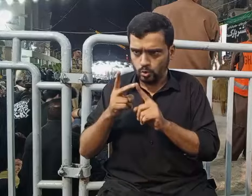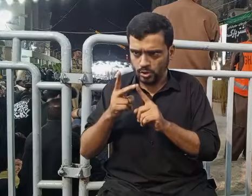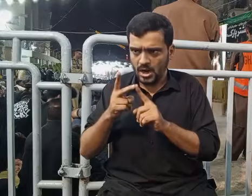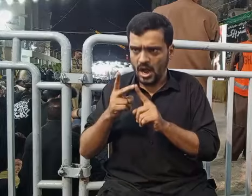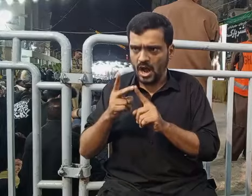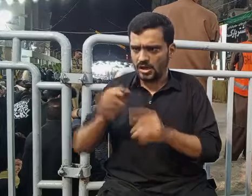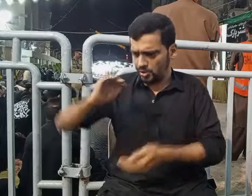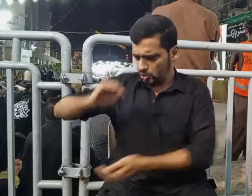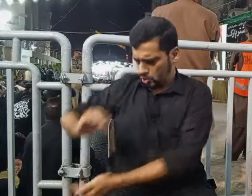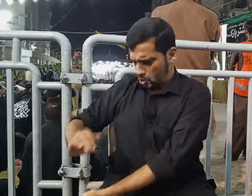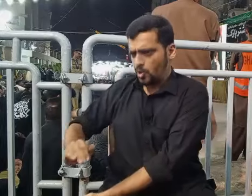نکلا،